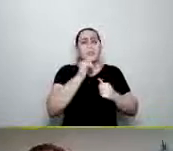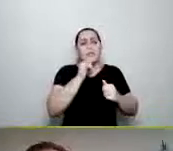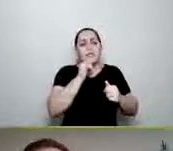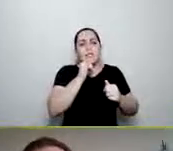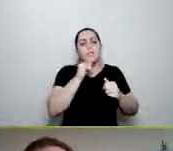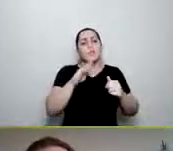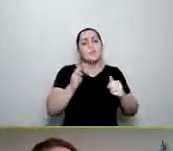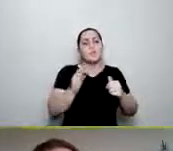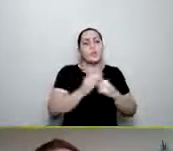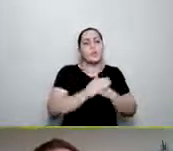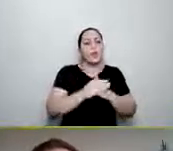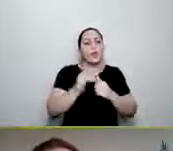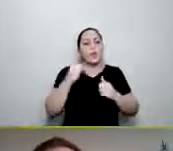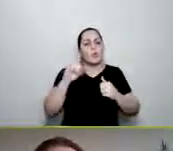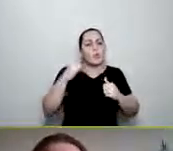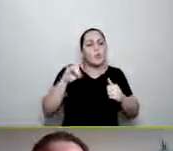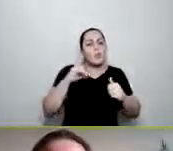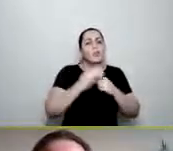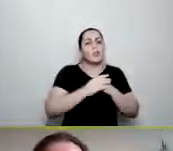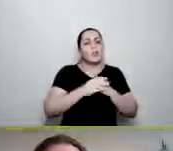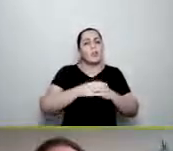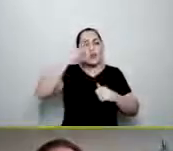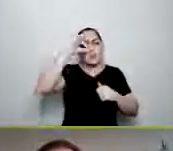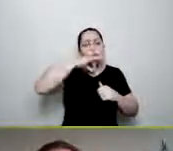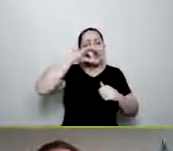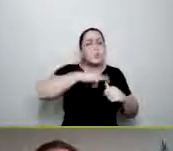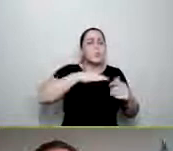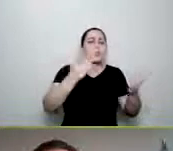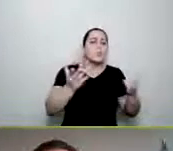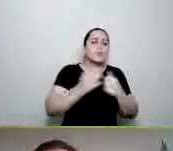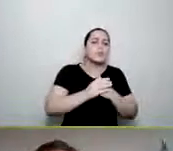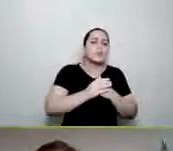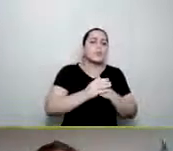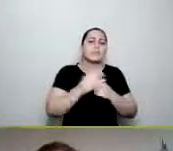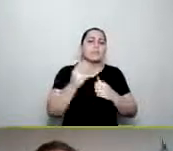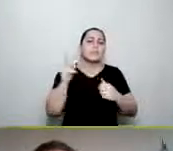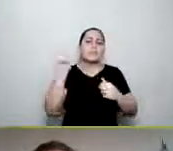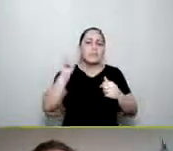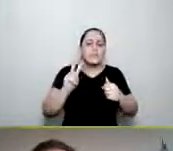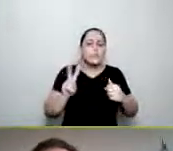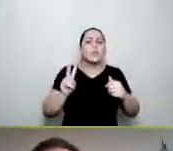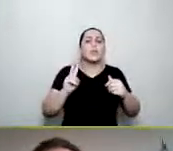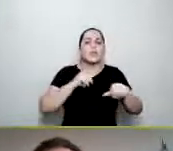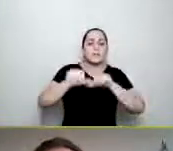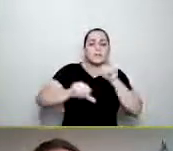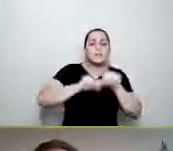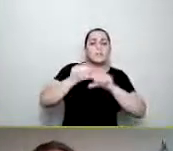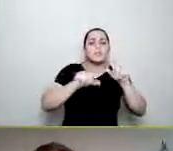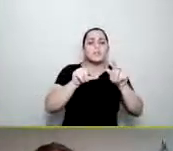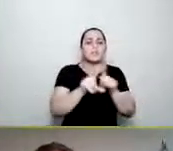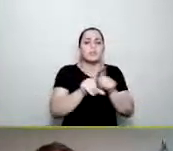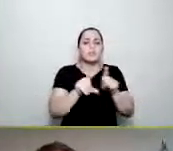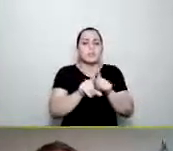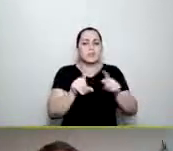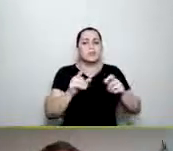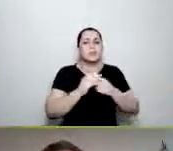Peru, Colômbia, Venezuela e as Guianas, é onde há uma imensa diversidade linguística e uma das